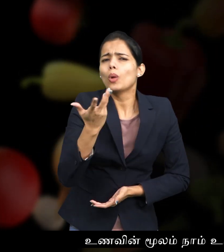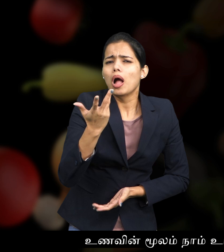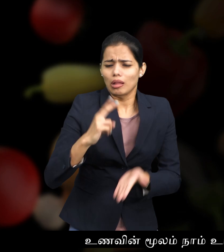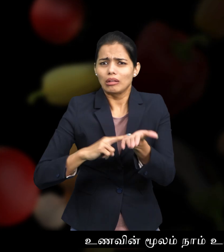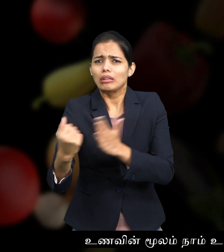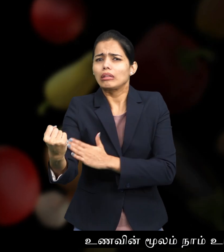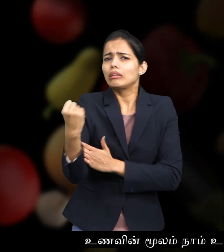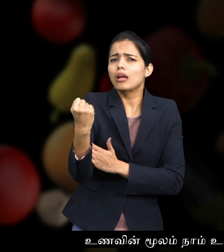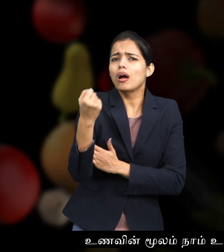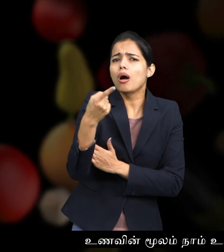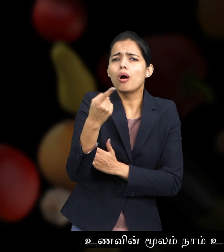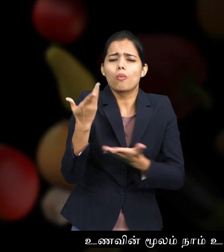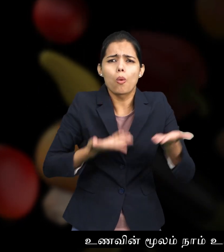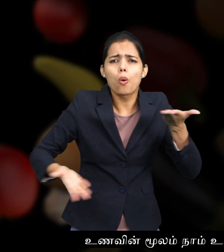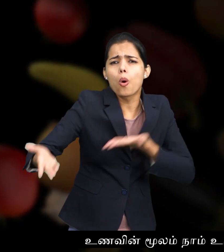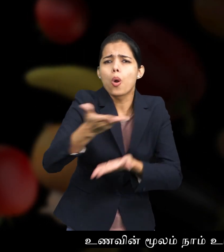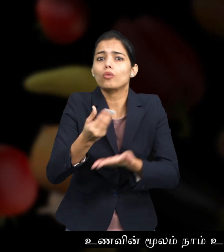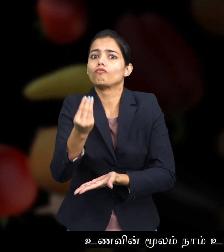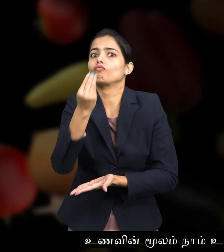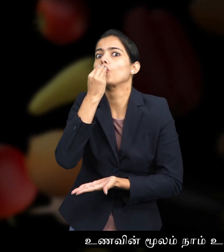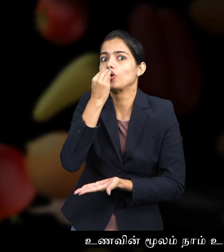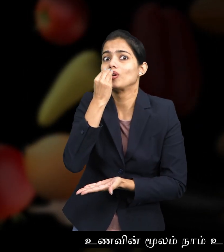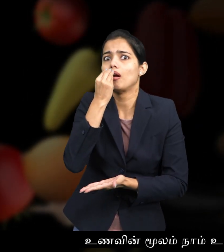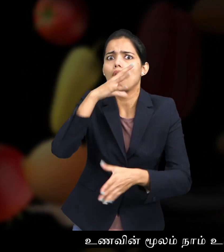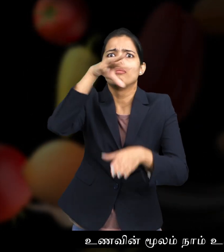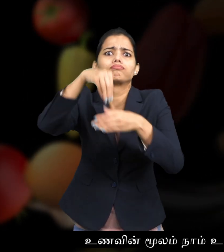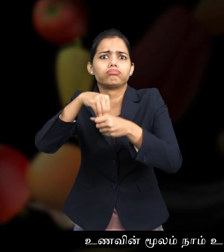உணவின் மூலம் நாம் உட்கொள்ளும் சத்துக்கள் என்ன?